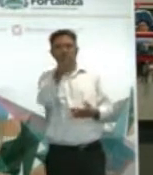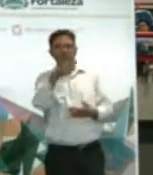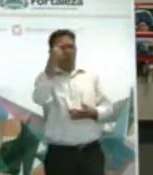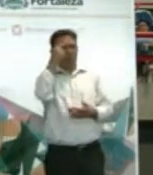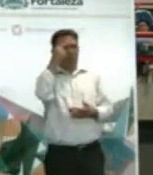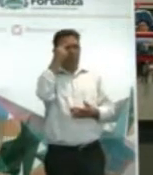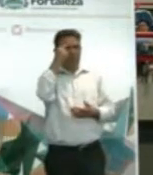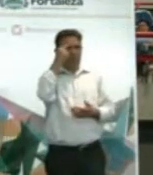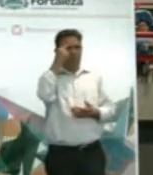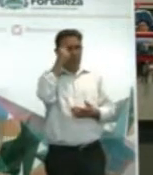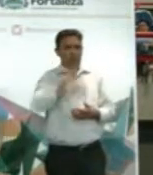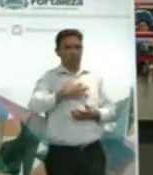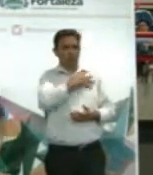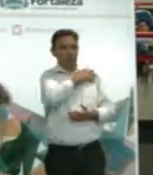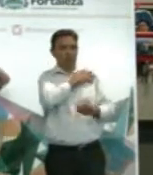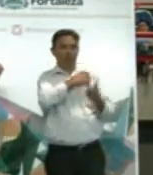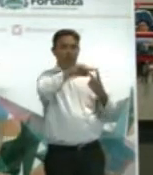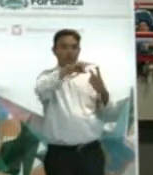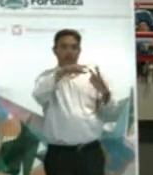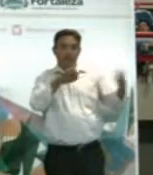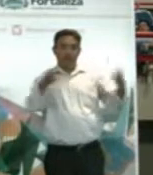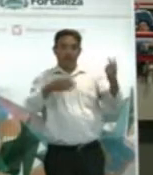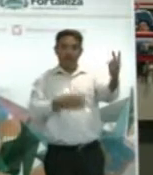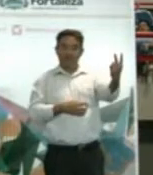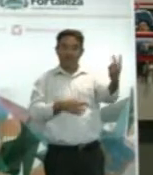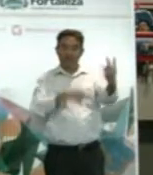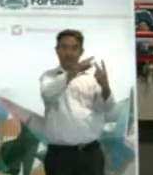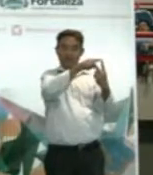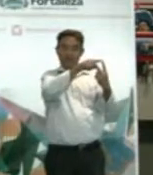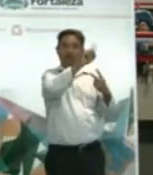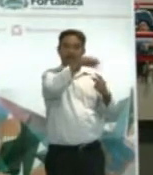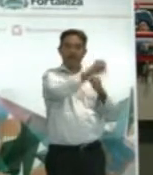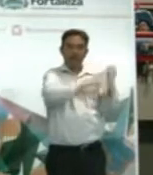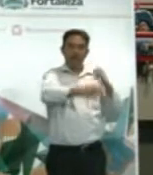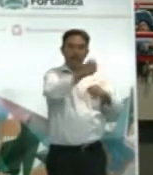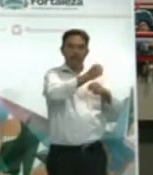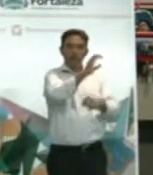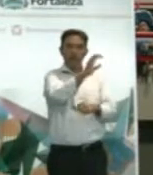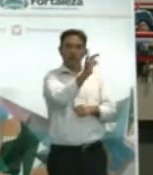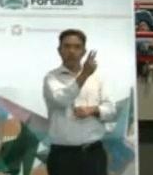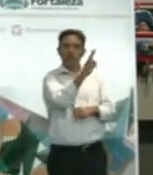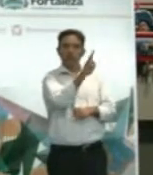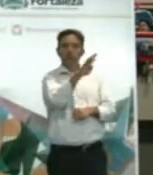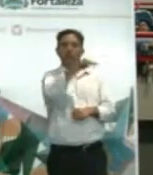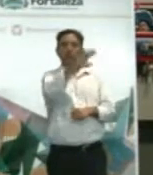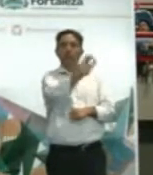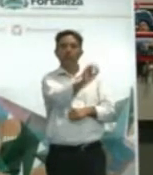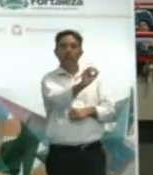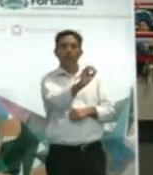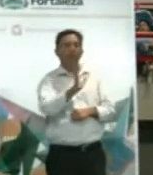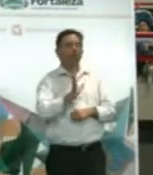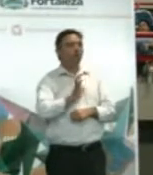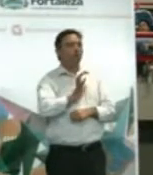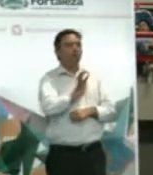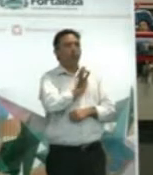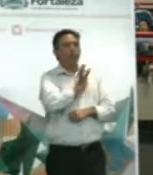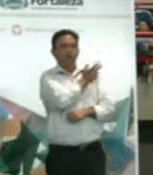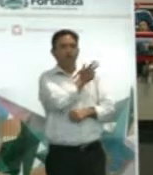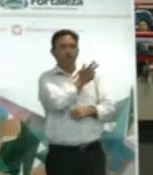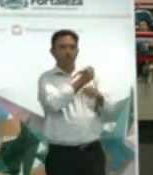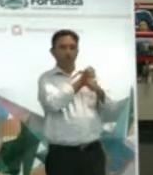dois momentos. Você tem os anos de chumbo, que é o período mais terrível da ditadura militar,